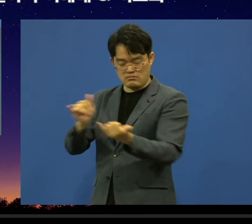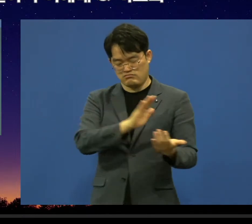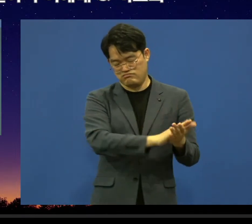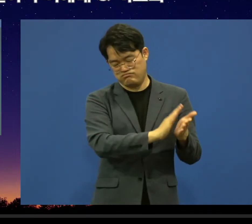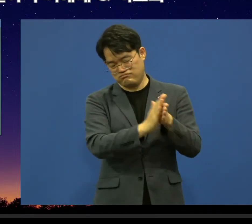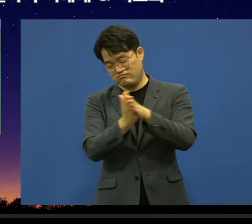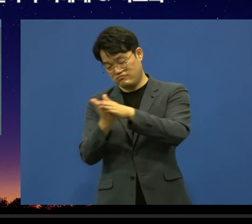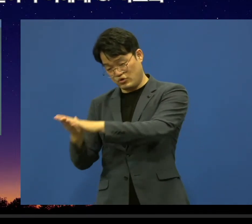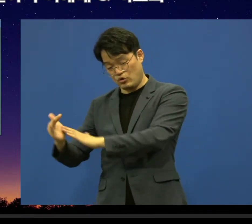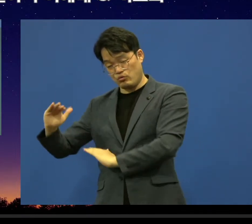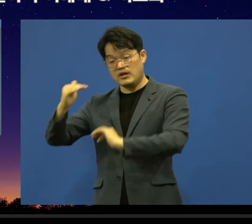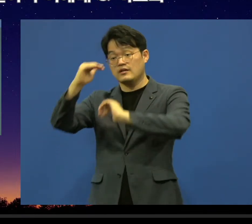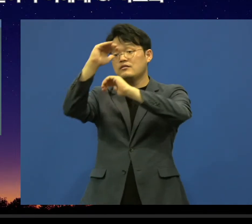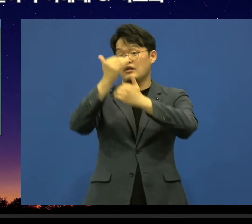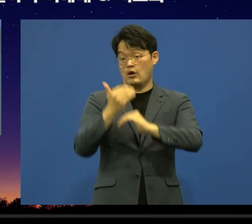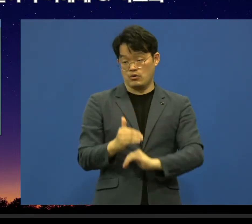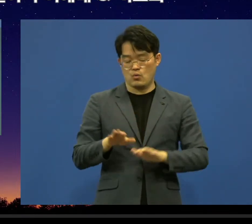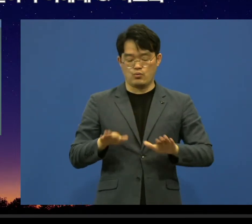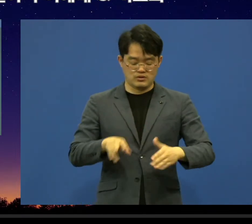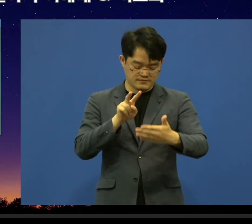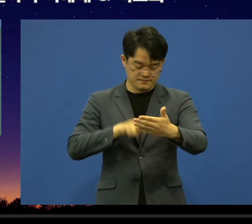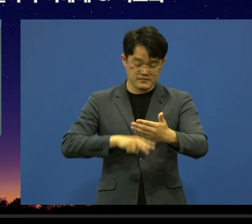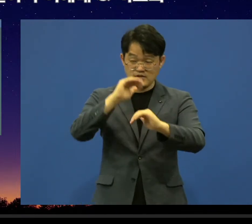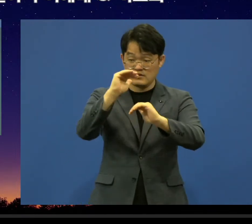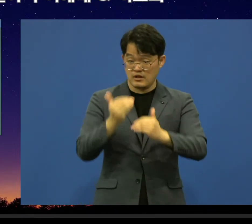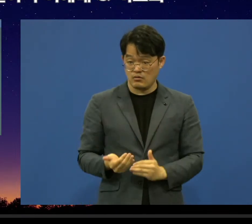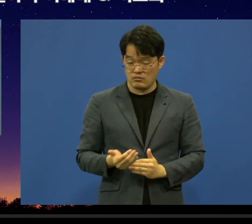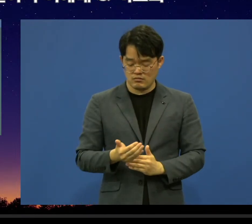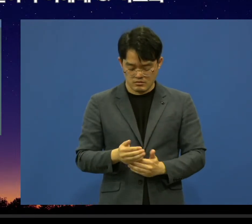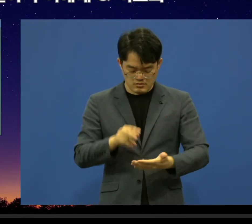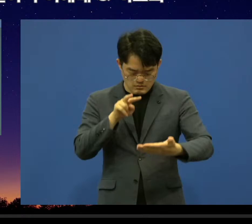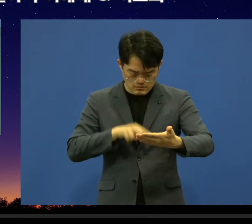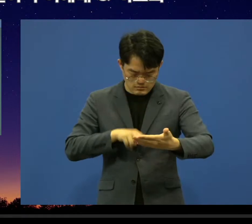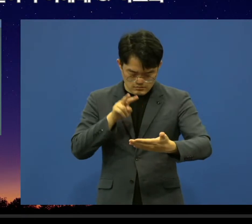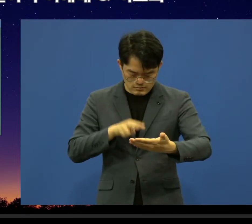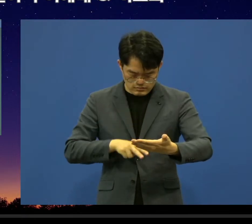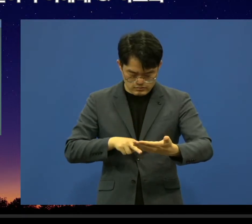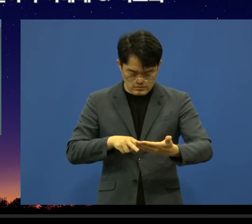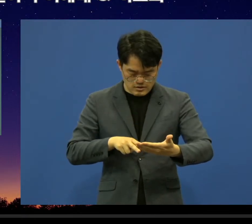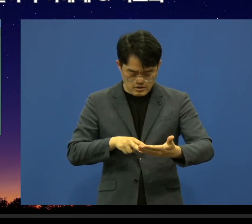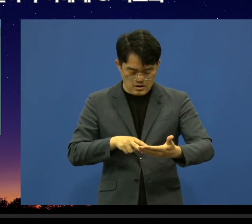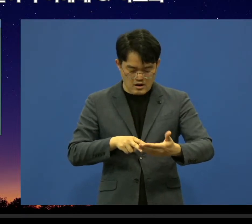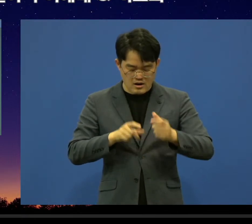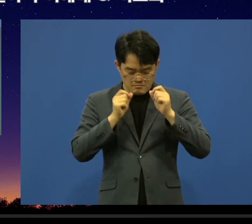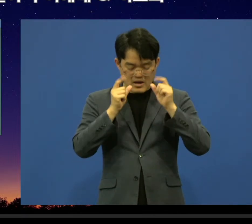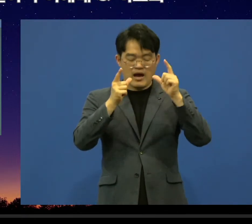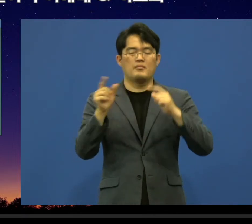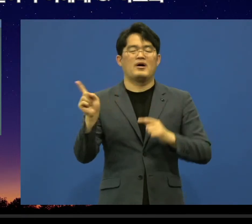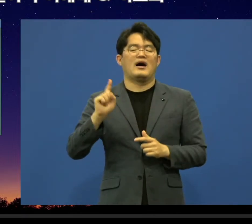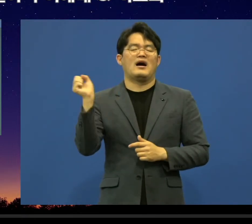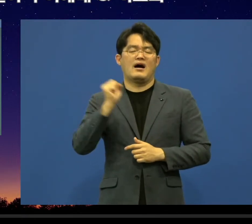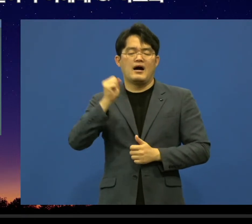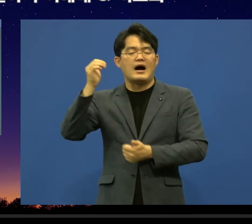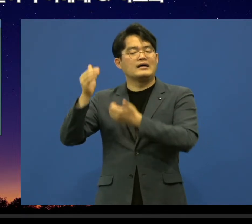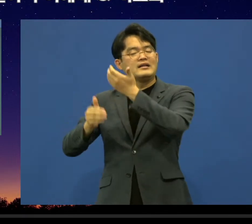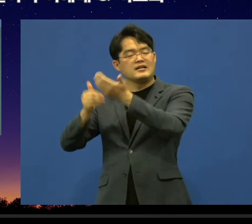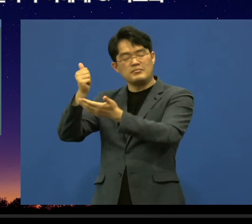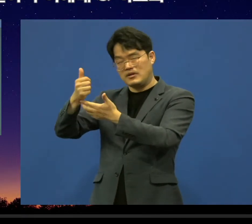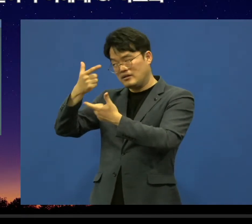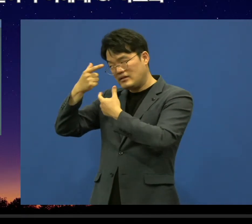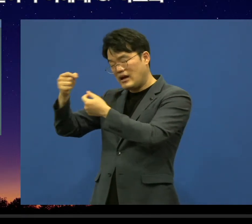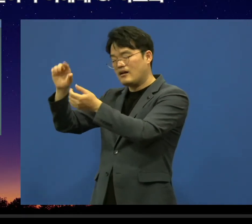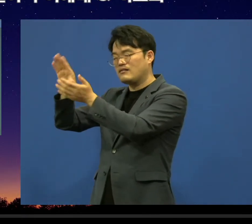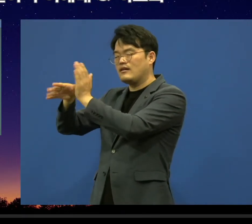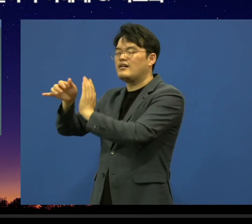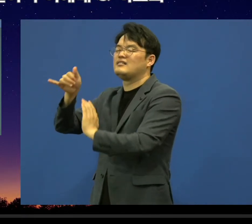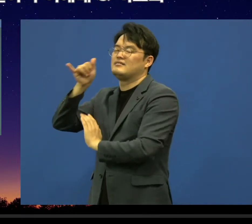아는 것은 그러므로 하나님에게는 다 때가 있다는 거예요. 하나님이 우리를 구원하시고 바로 천국으로 데려가지 않고